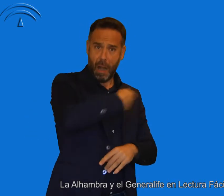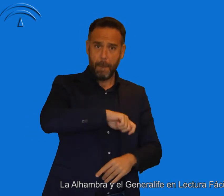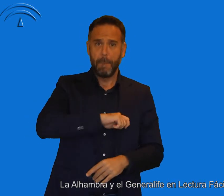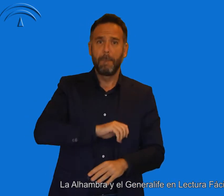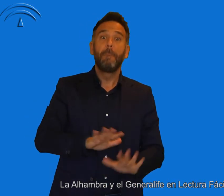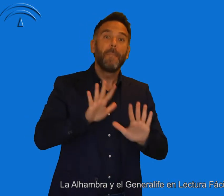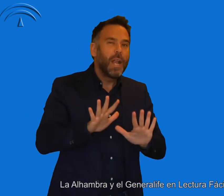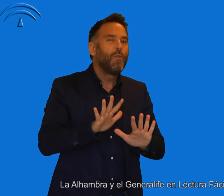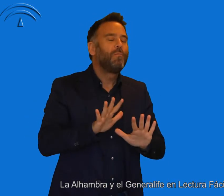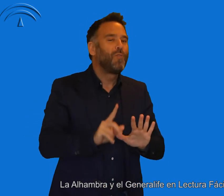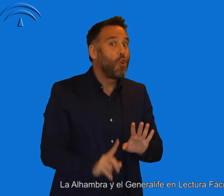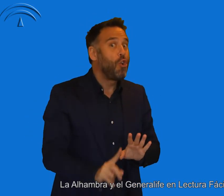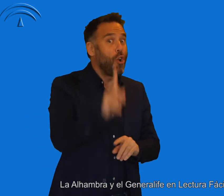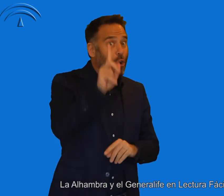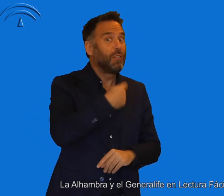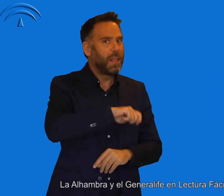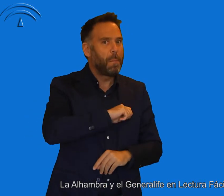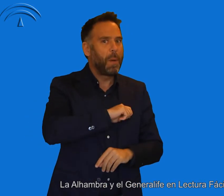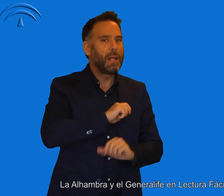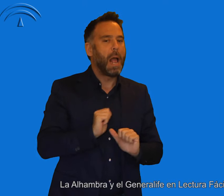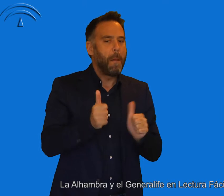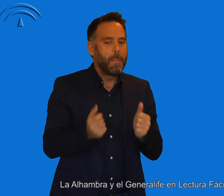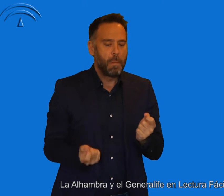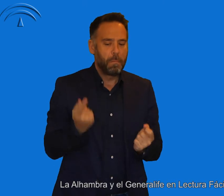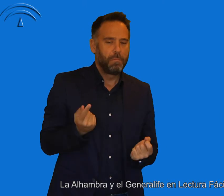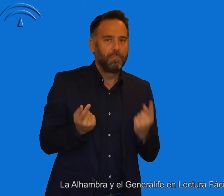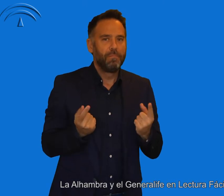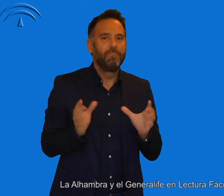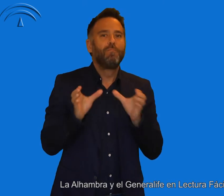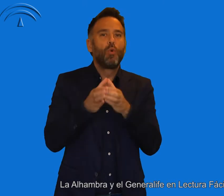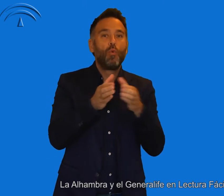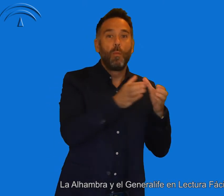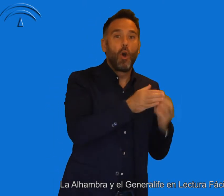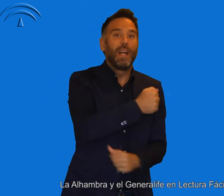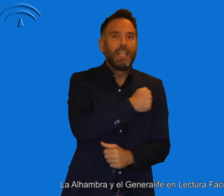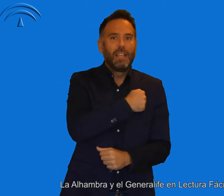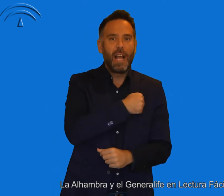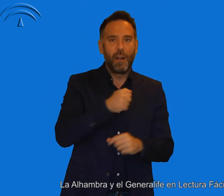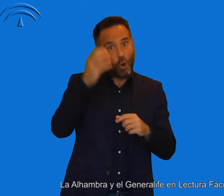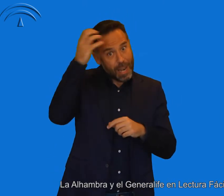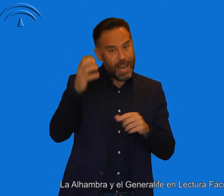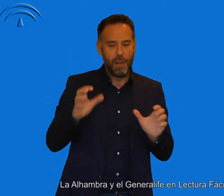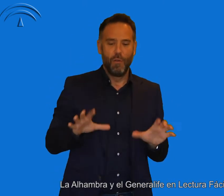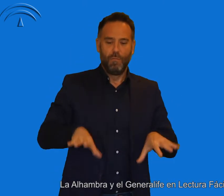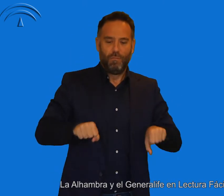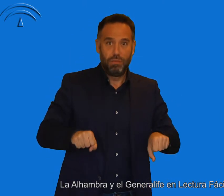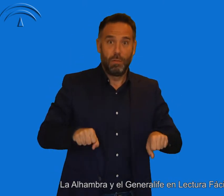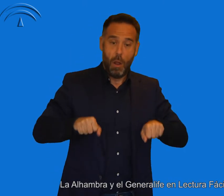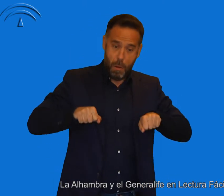tierras. Pero en el norte de España se formaron varios reinos cristianos y sus reyes